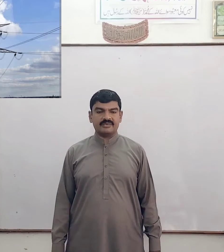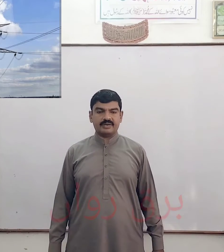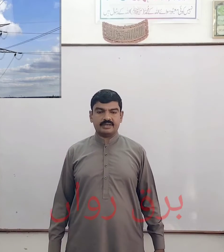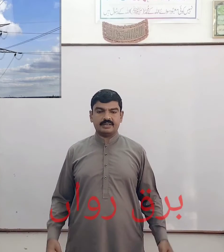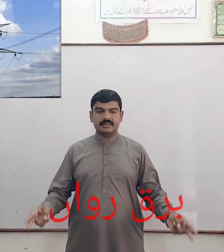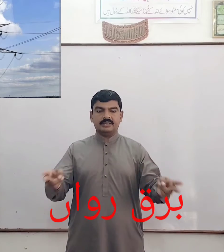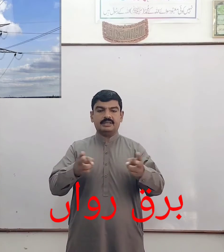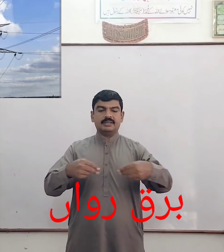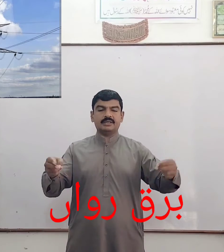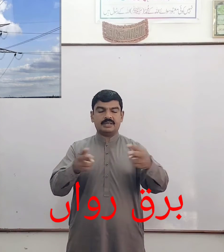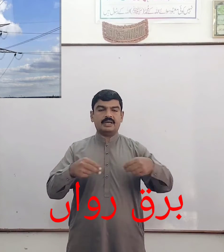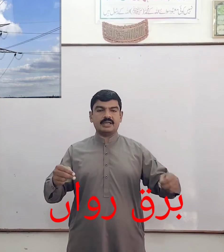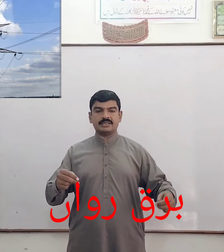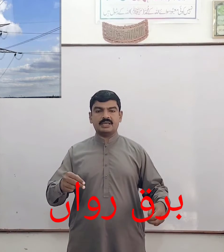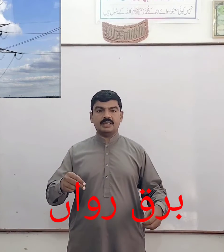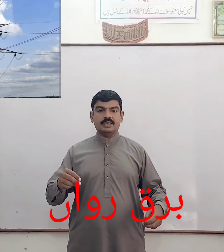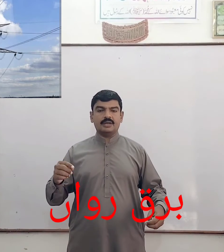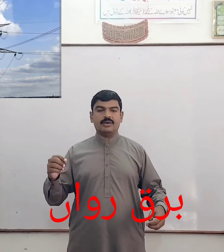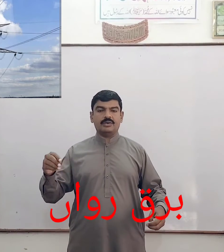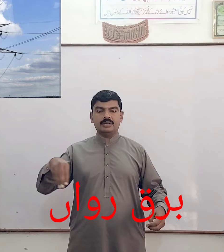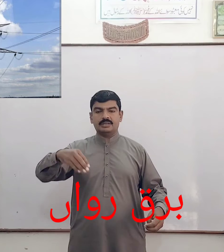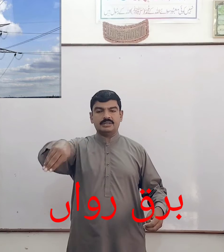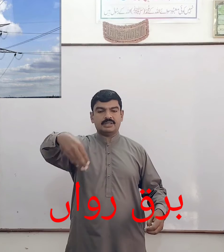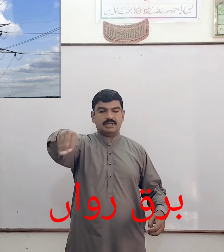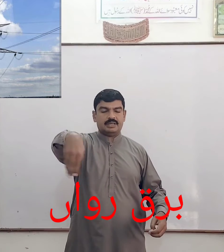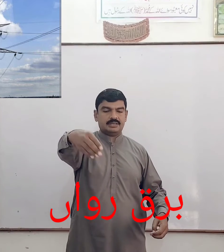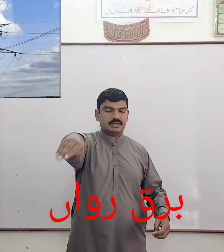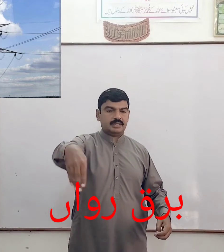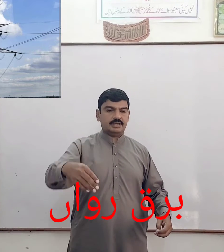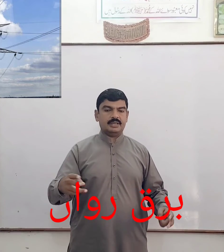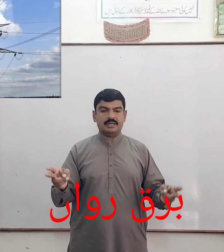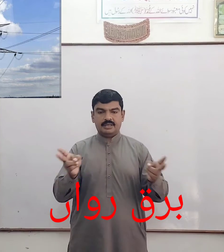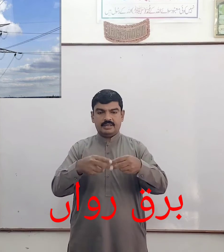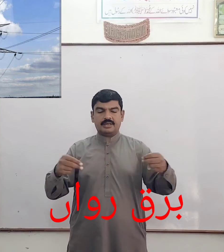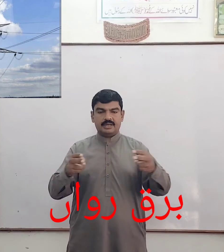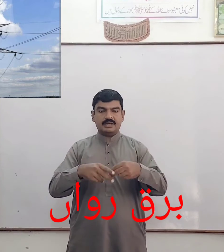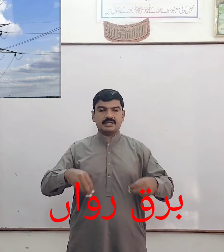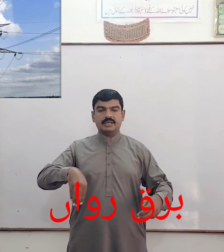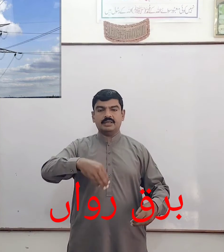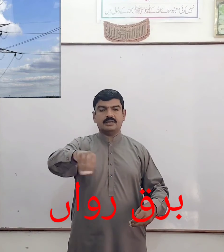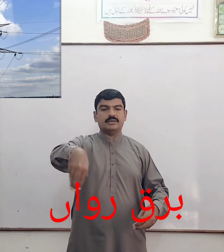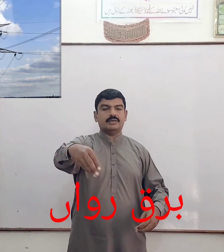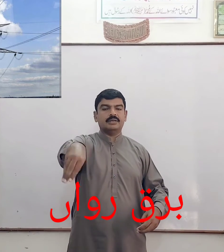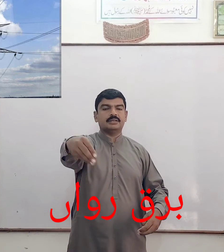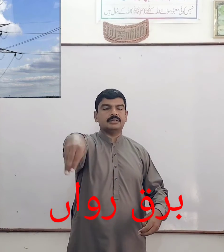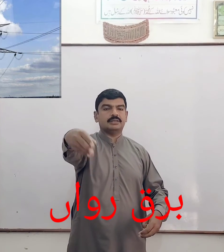बर्क रवा करंट का साइन और चलने, करंट का साइन और